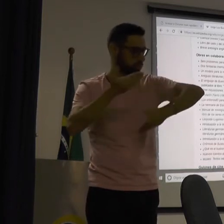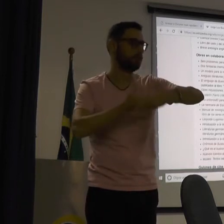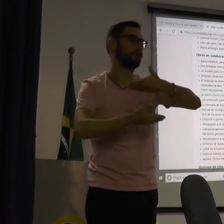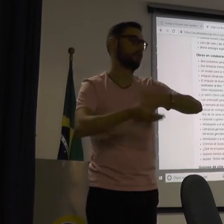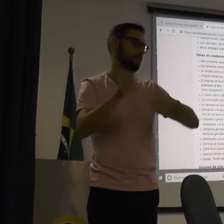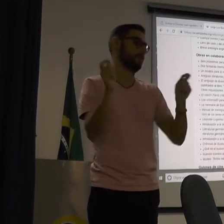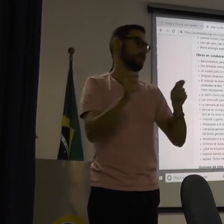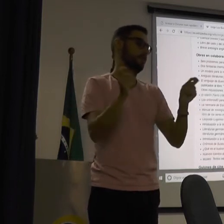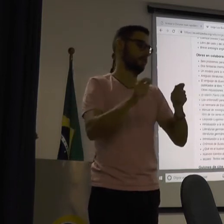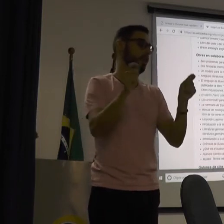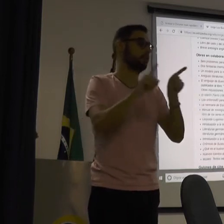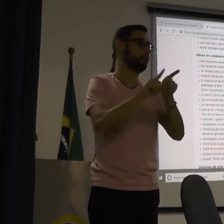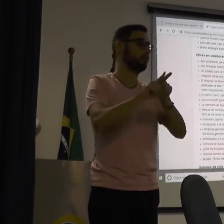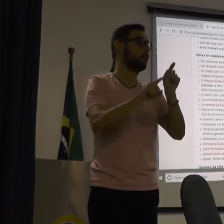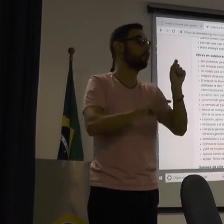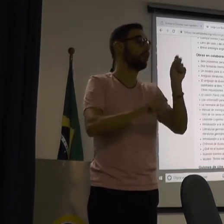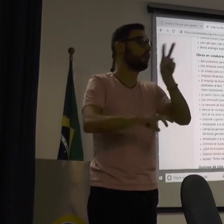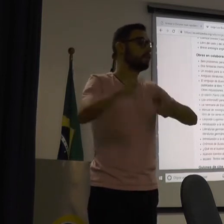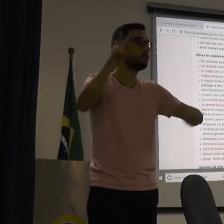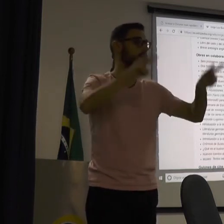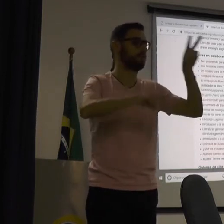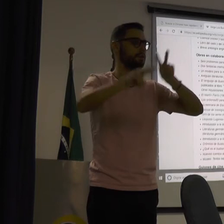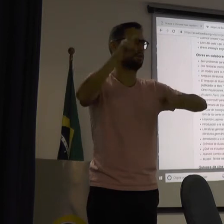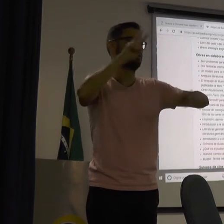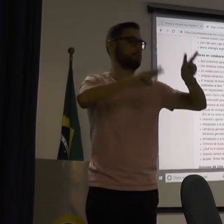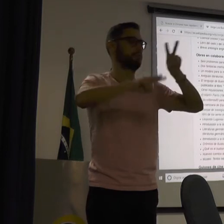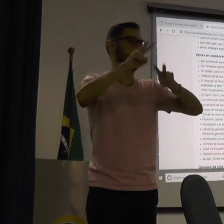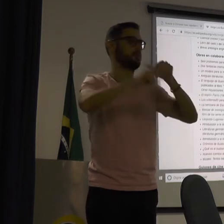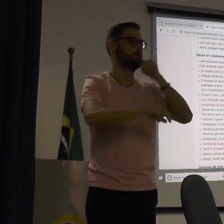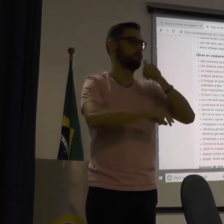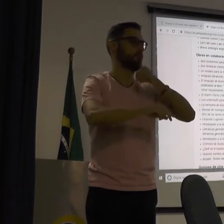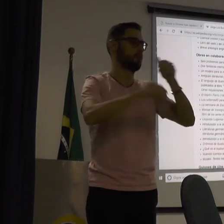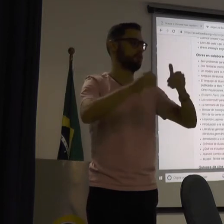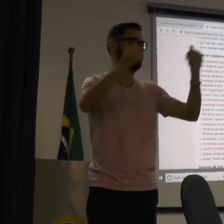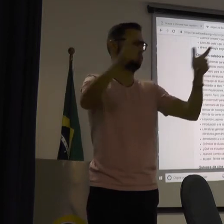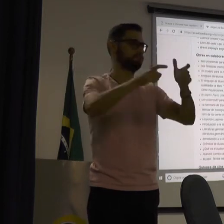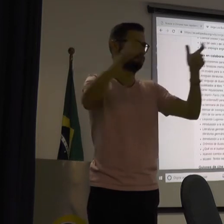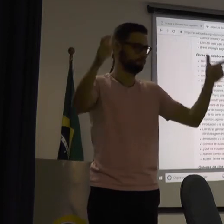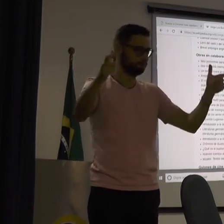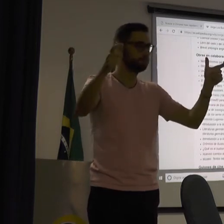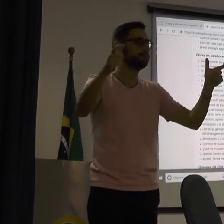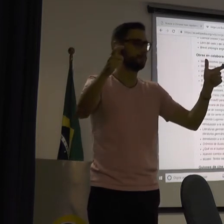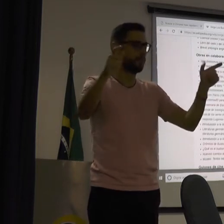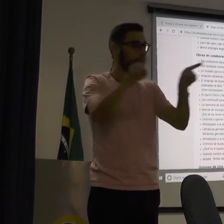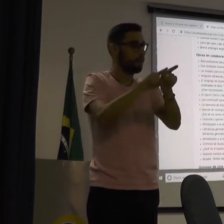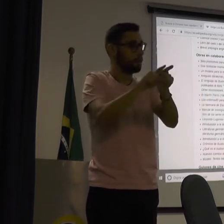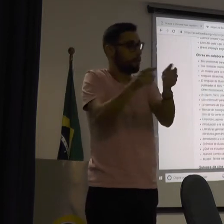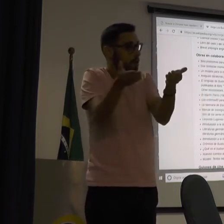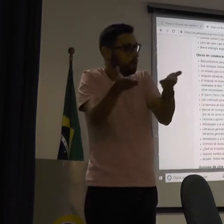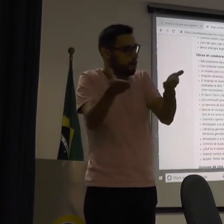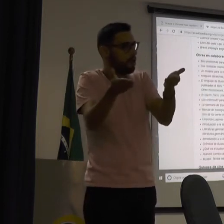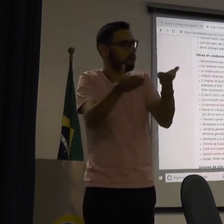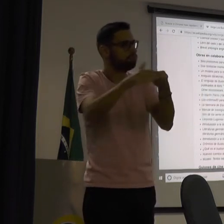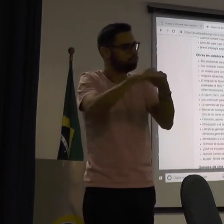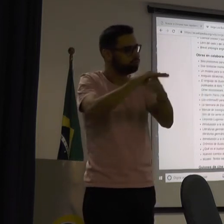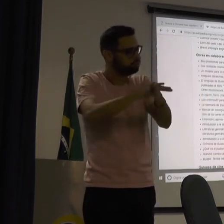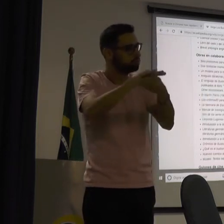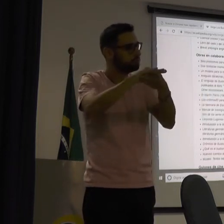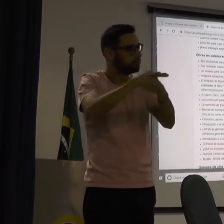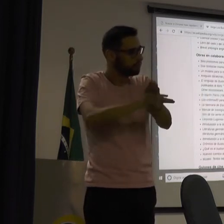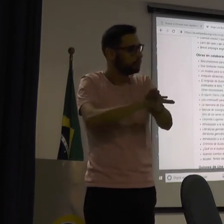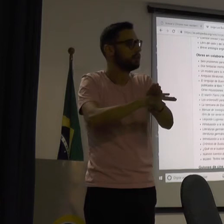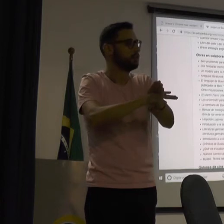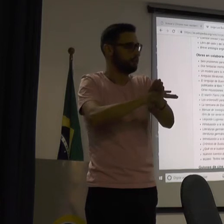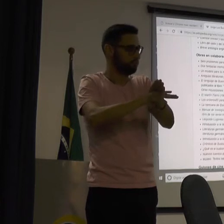dar visibilidade para as colaboradoras. Isso é um fato que vocês sabem que até hoje é muito comum, né, se usar,